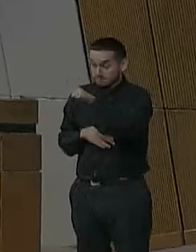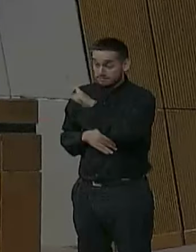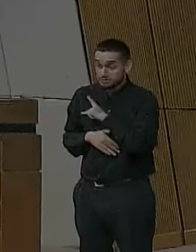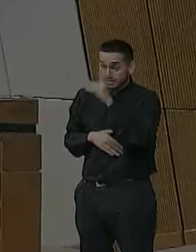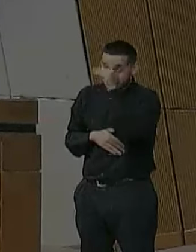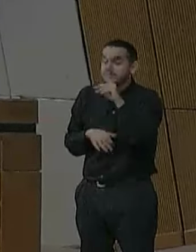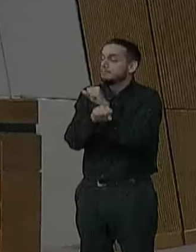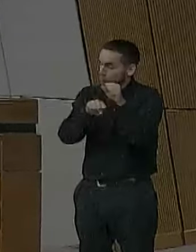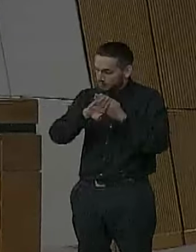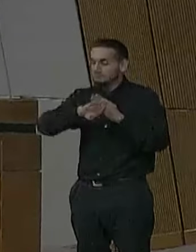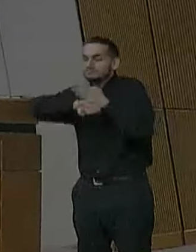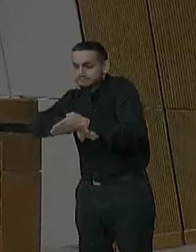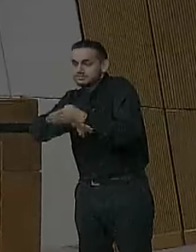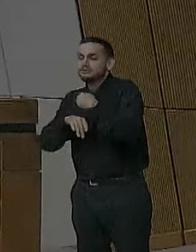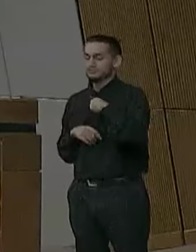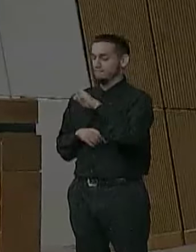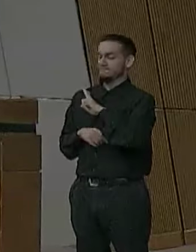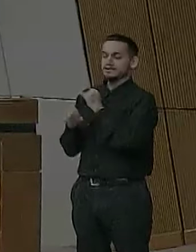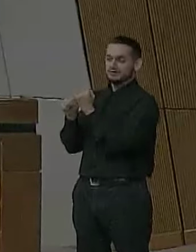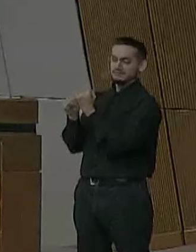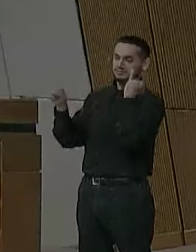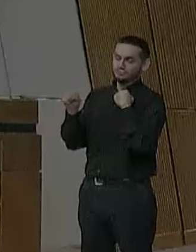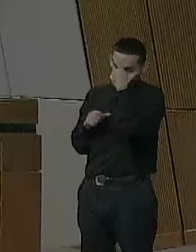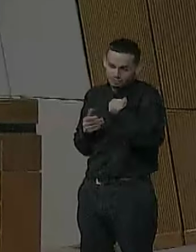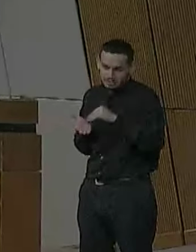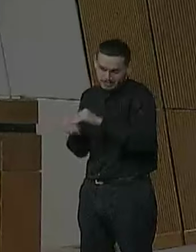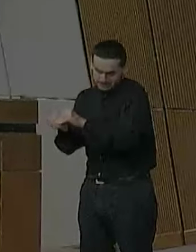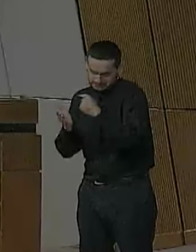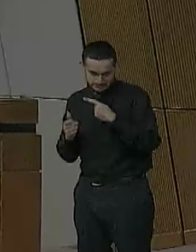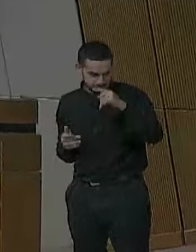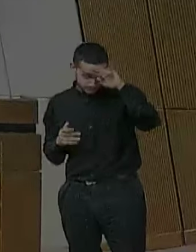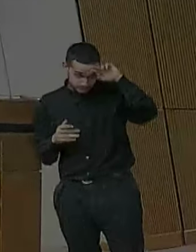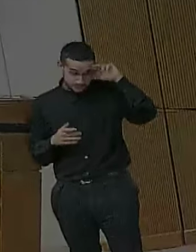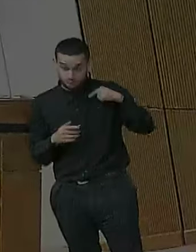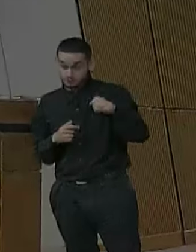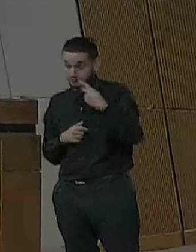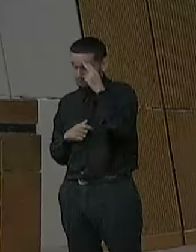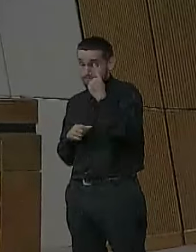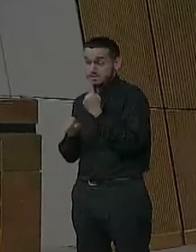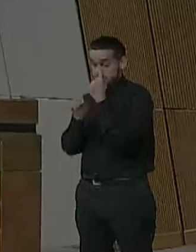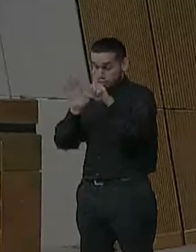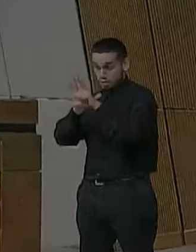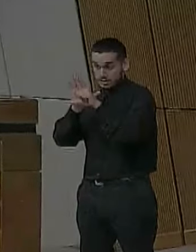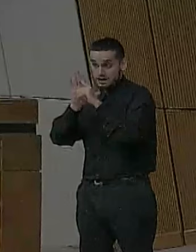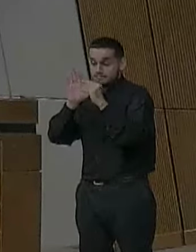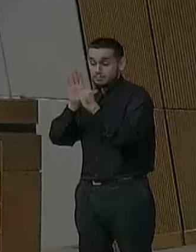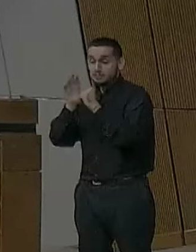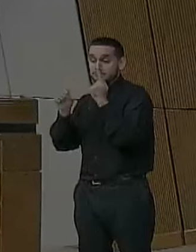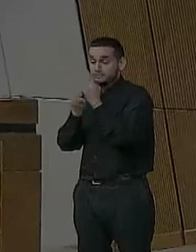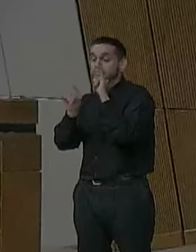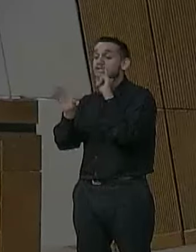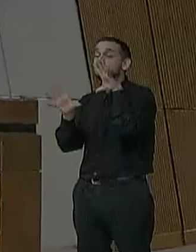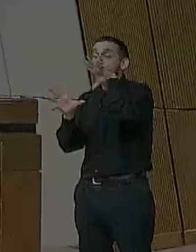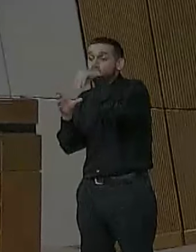pueda ejercer su vida independiente. Entonces, lo primero que nosotros tenemos que considerar para una ley es el enfoque de inclusión